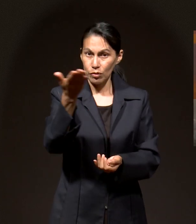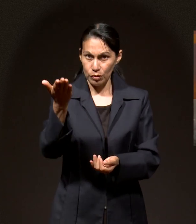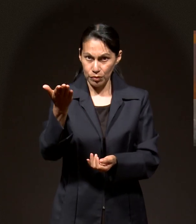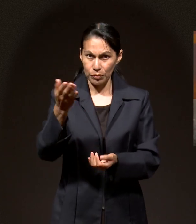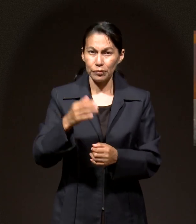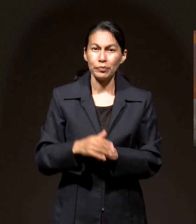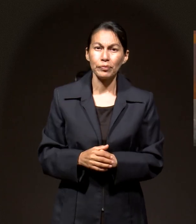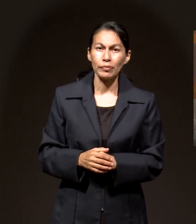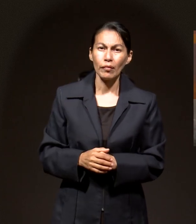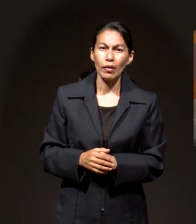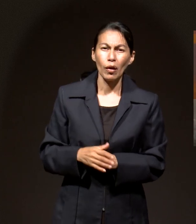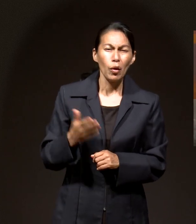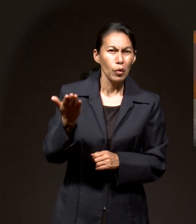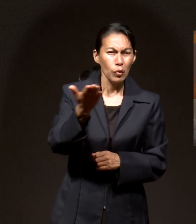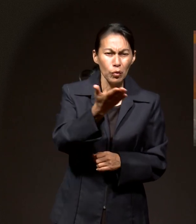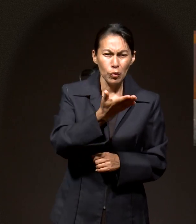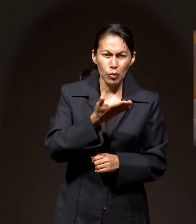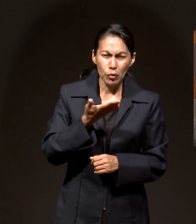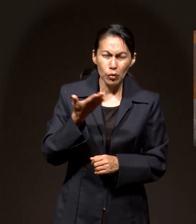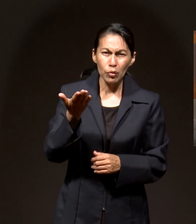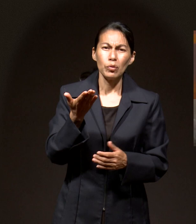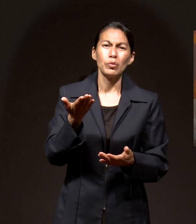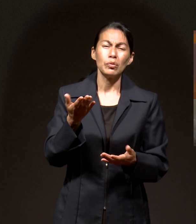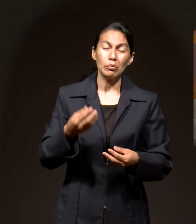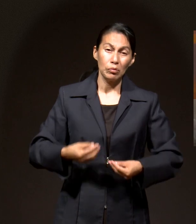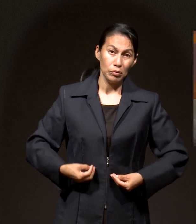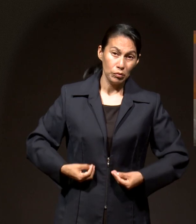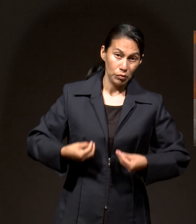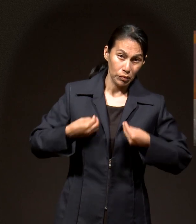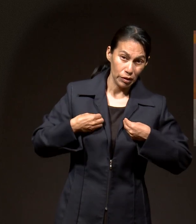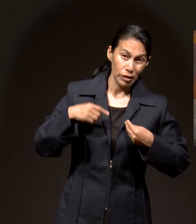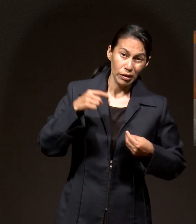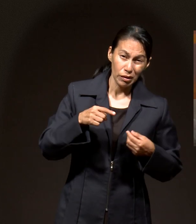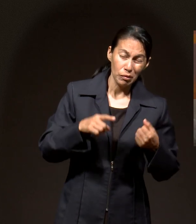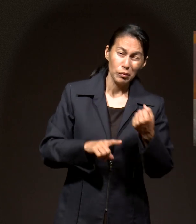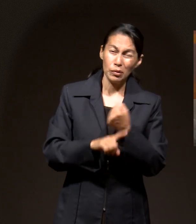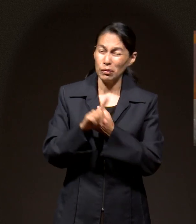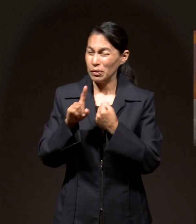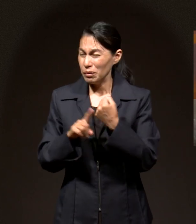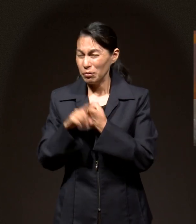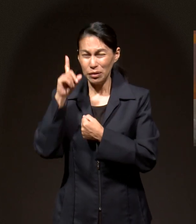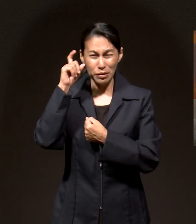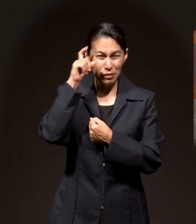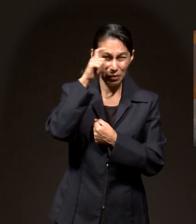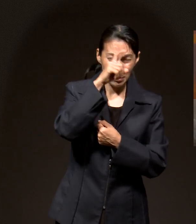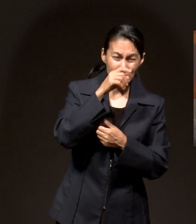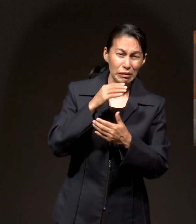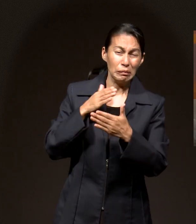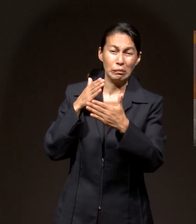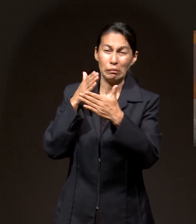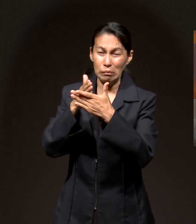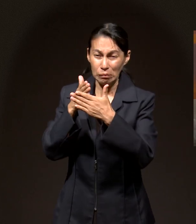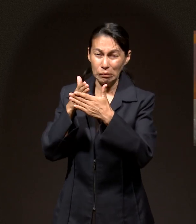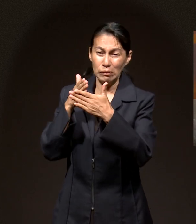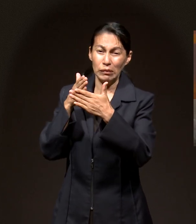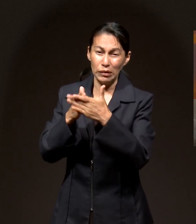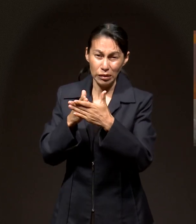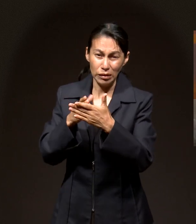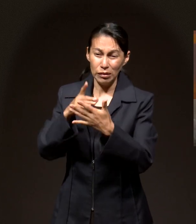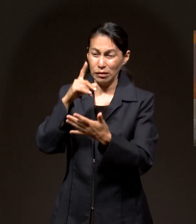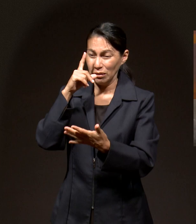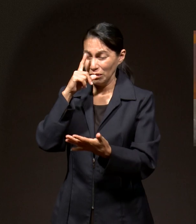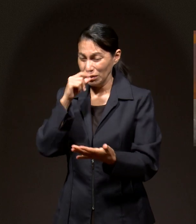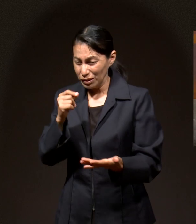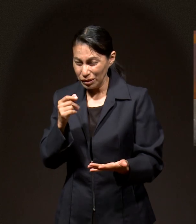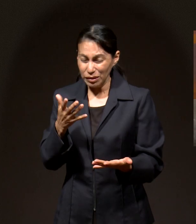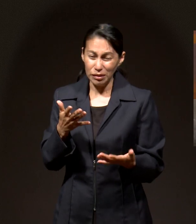pruebas que usted y que todos los que nos están viendo, ¿no? Yo creo que todos estamos ahorita en esta vida llena de dificultades, de